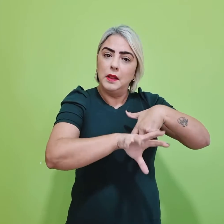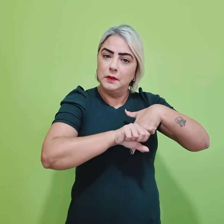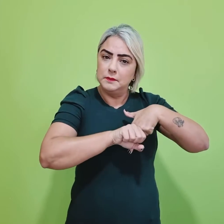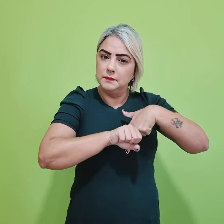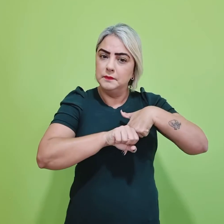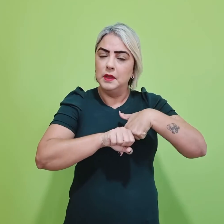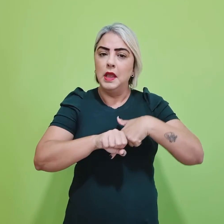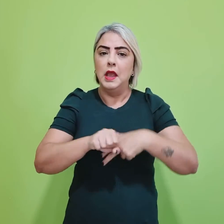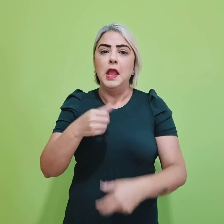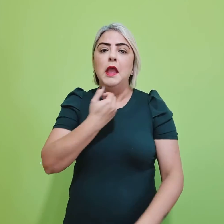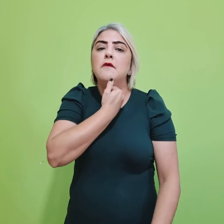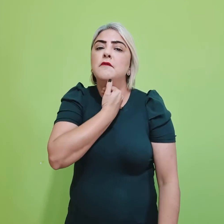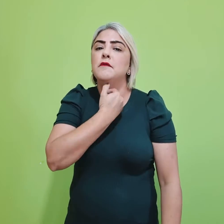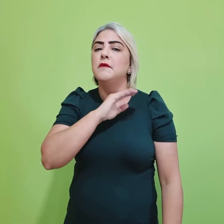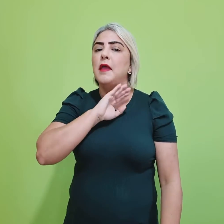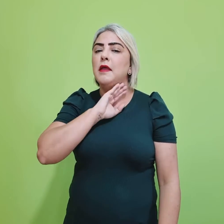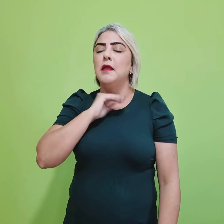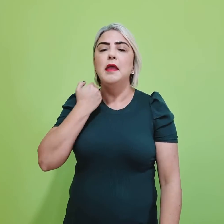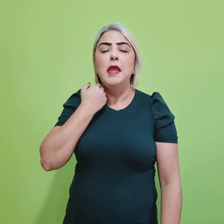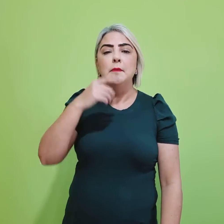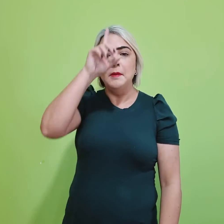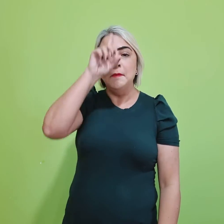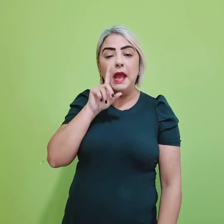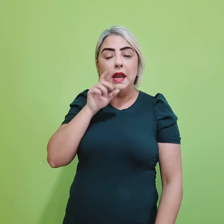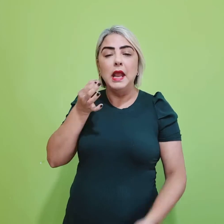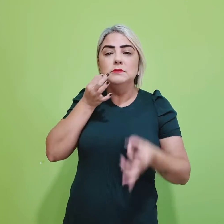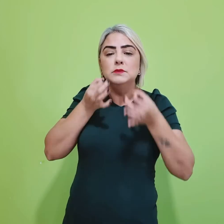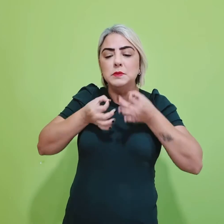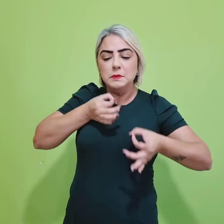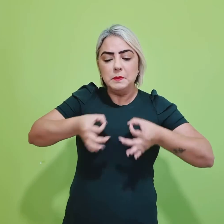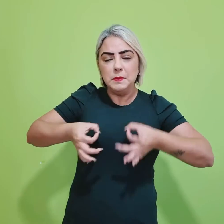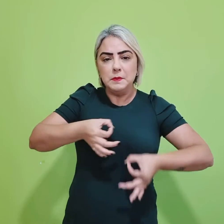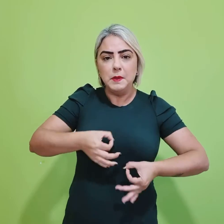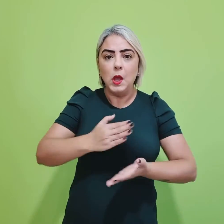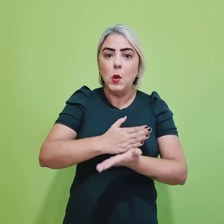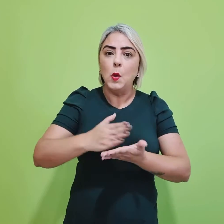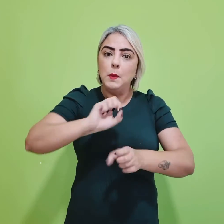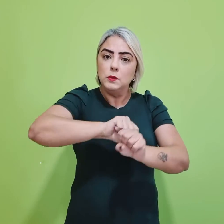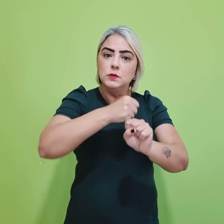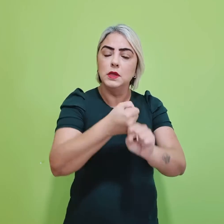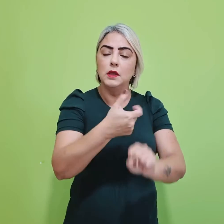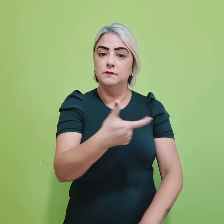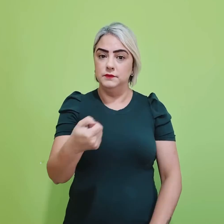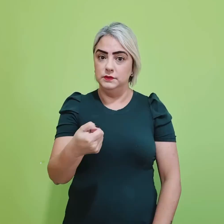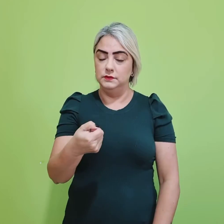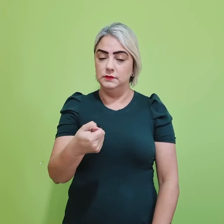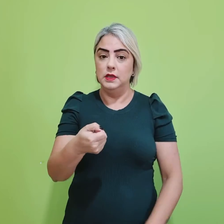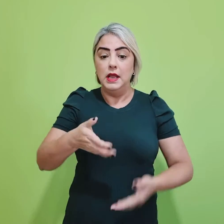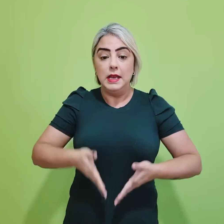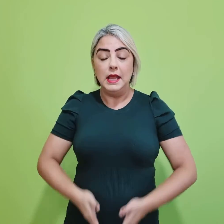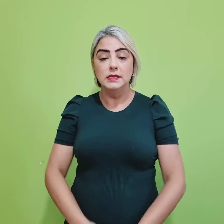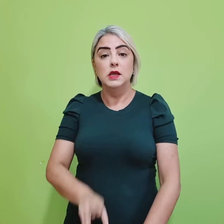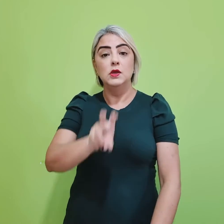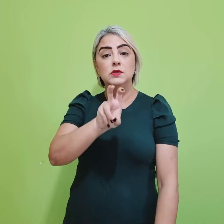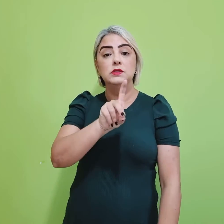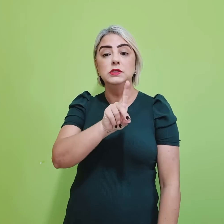pestes, febre amarela e varíola no começo do século XX. Nasceu no dia 5